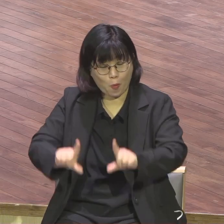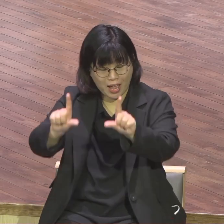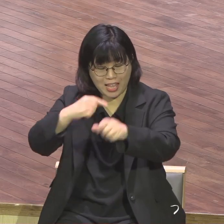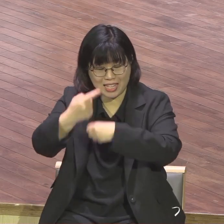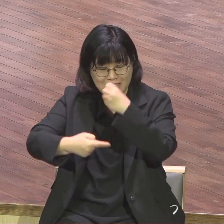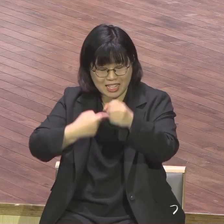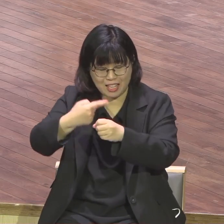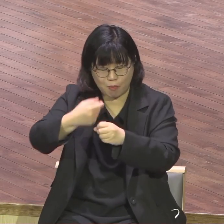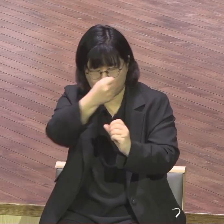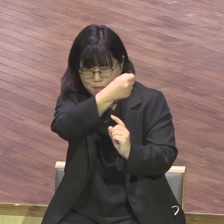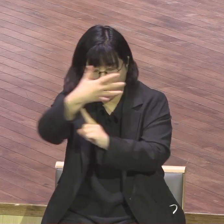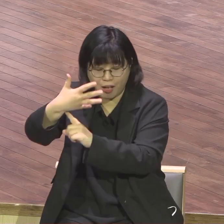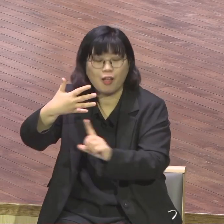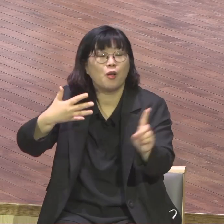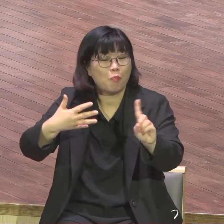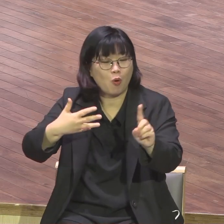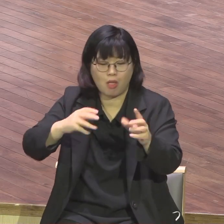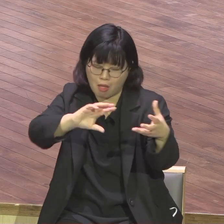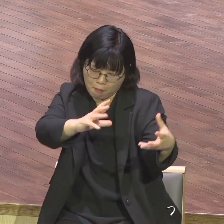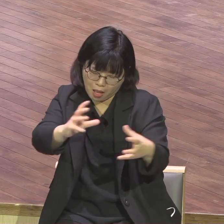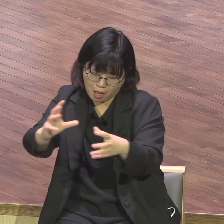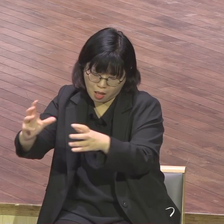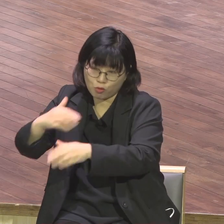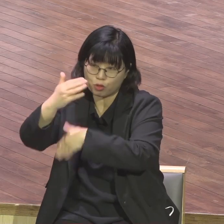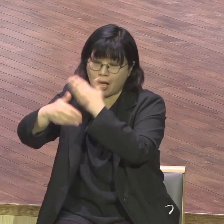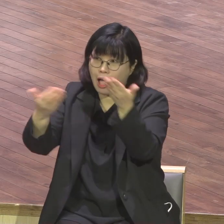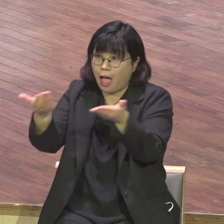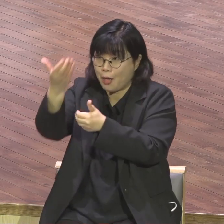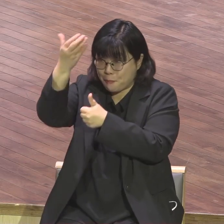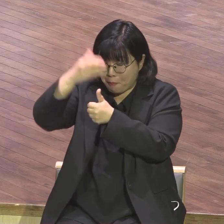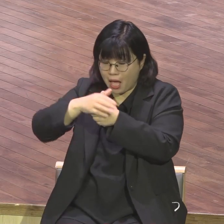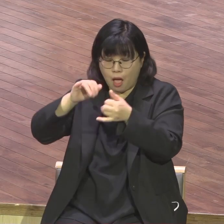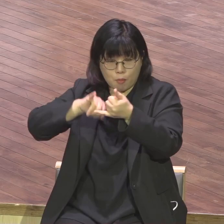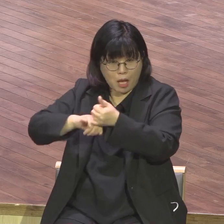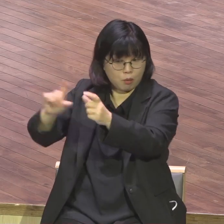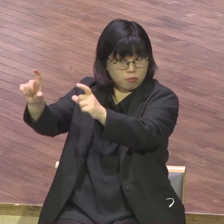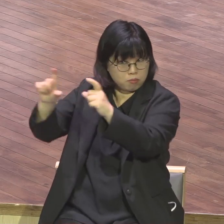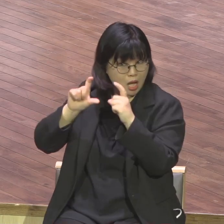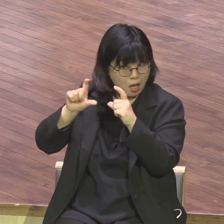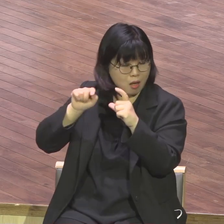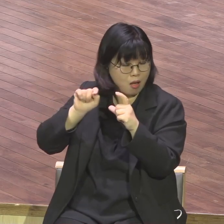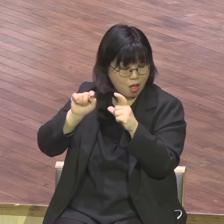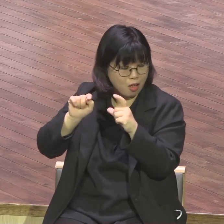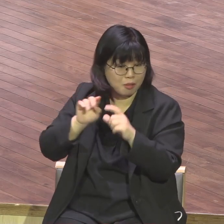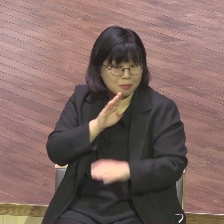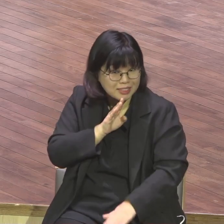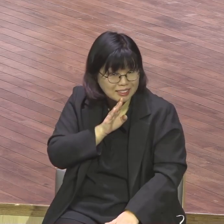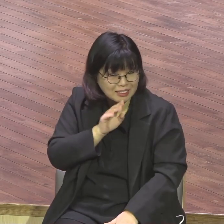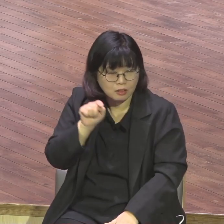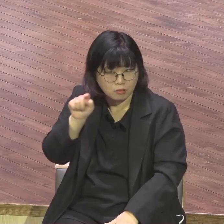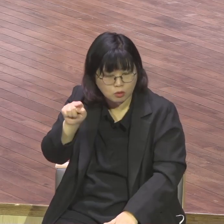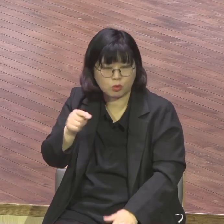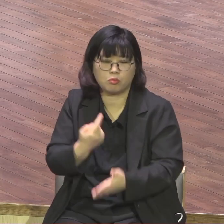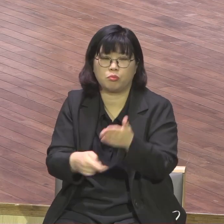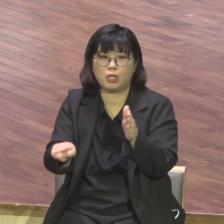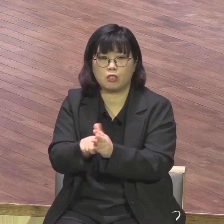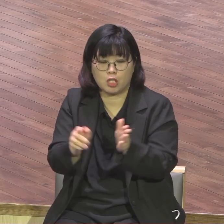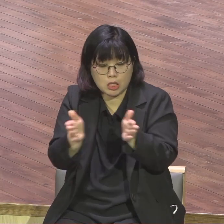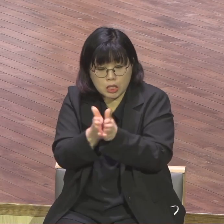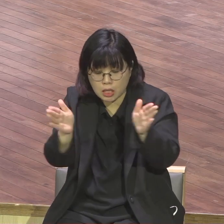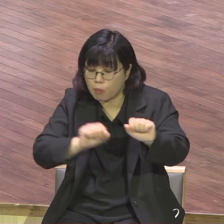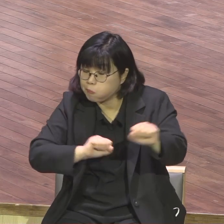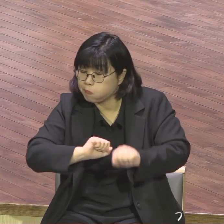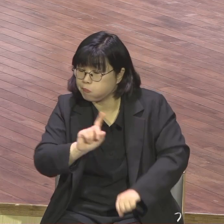하리라 언약의 말씀을 주시고 그 응답을 체험할 통로로 스타트만 운동, 이 사천망대